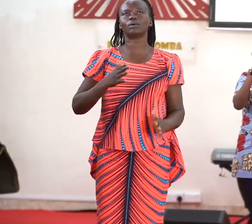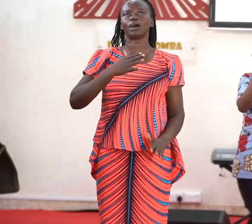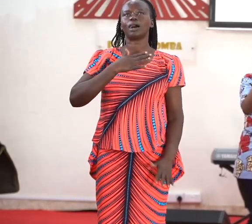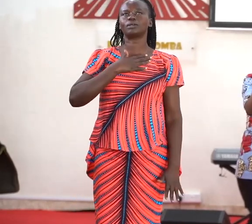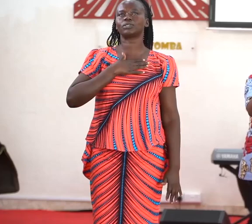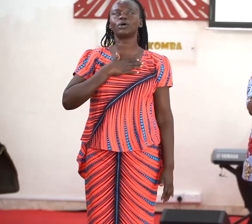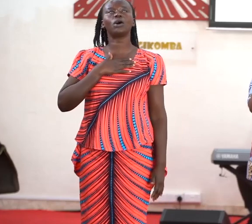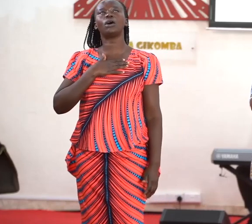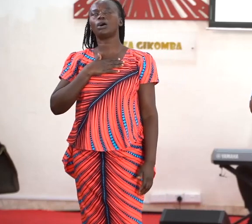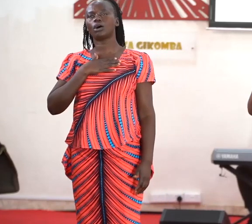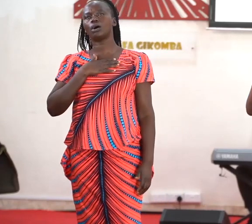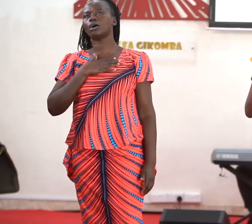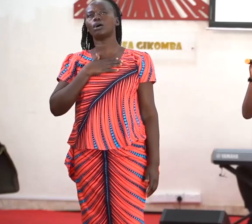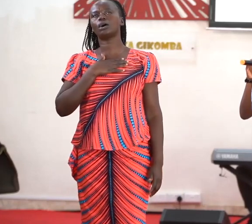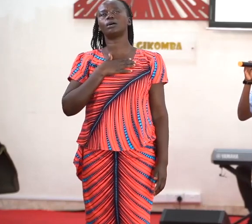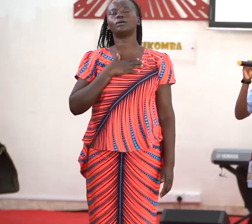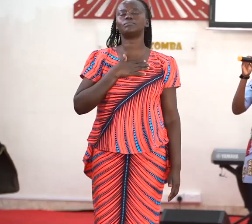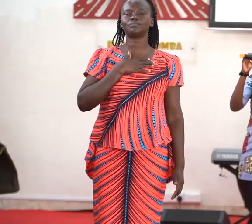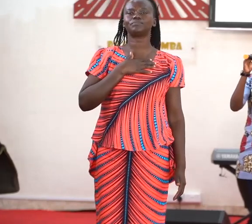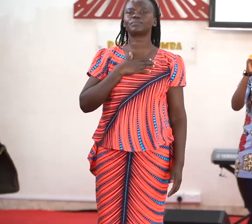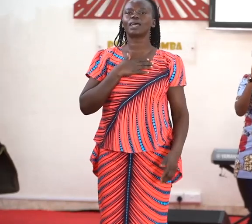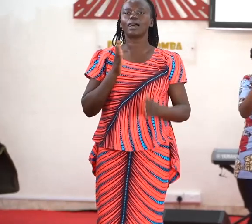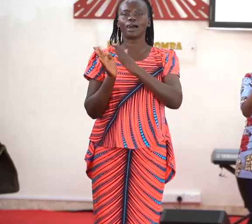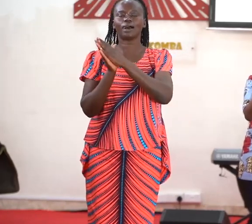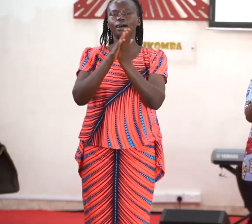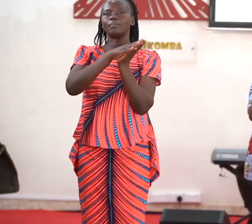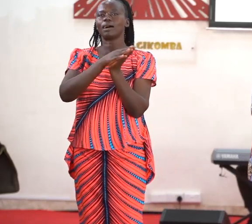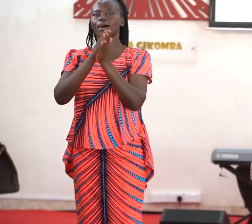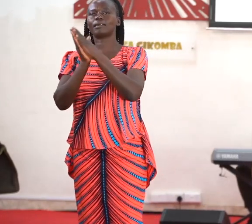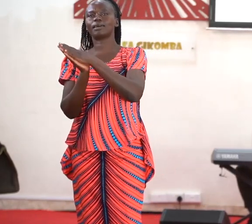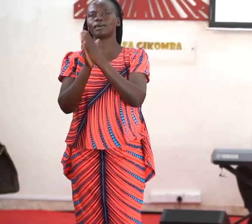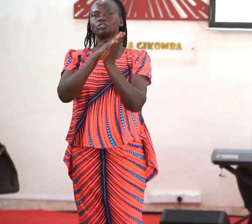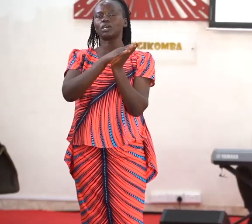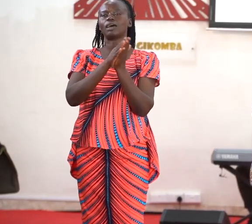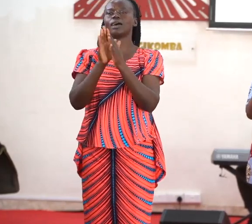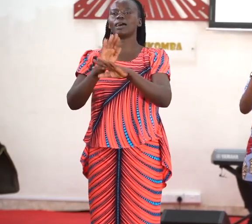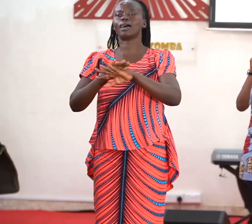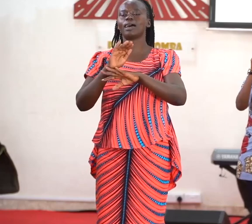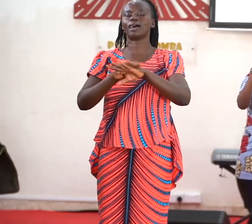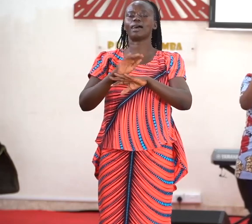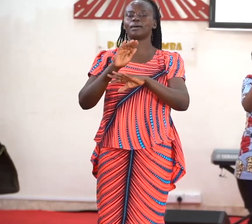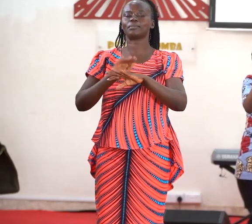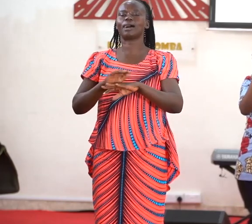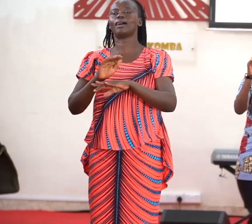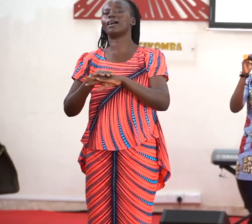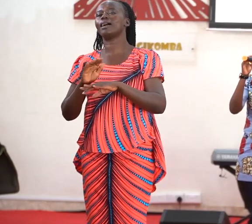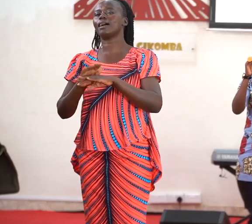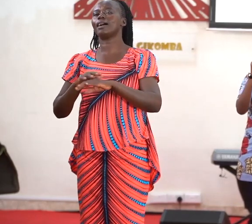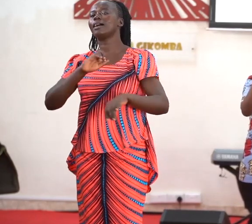Mwokozi wangu. Habari njema, habari